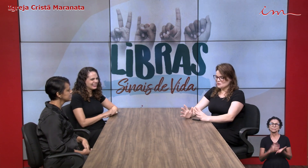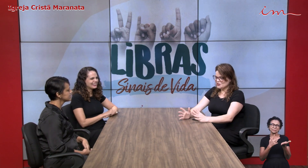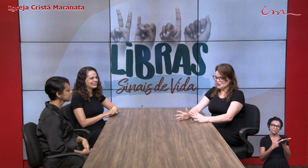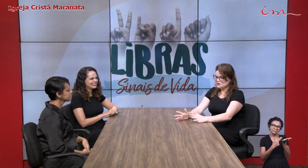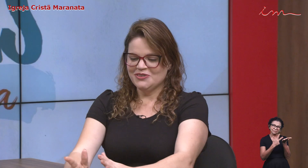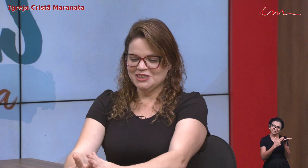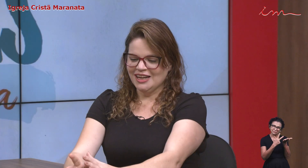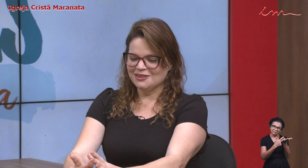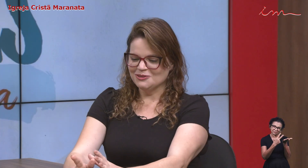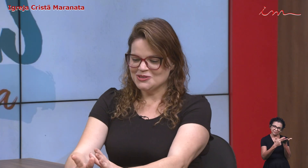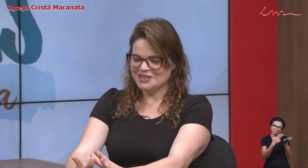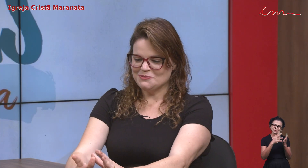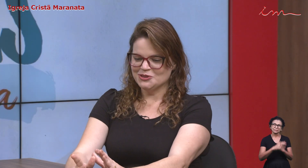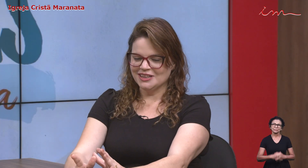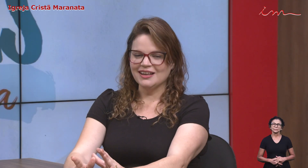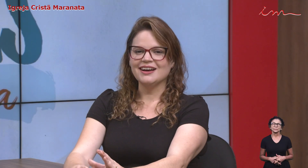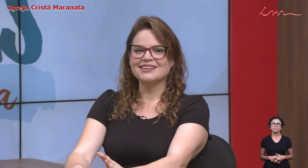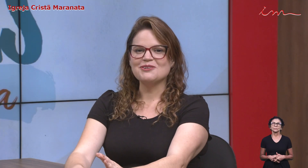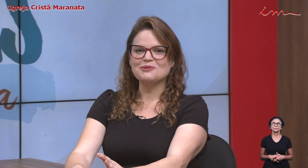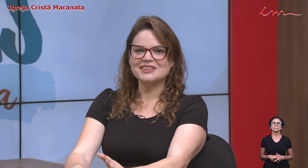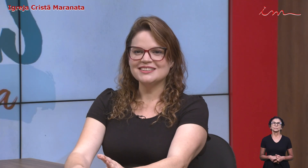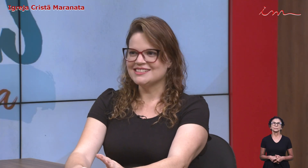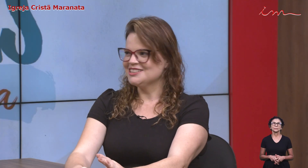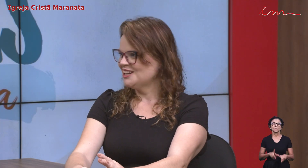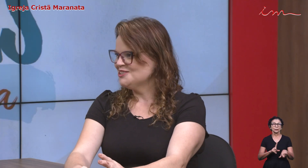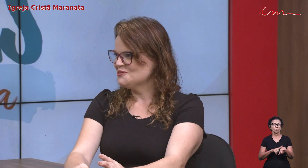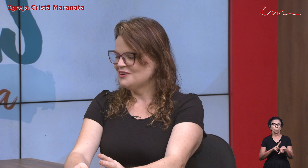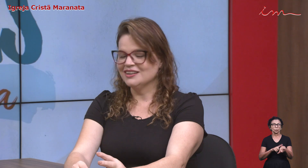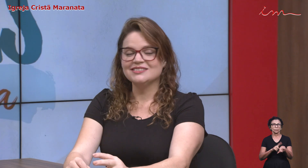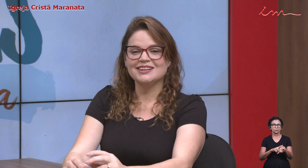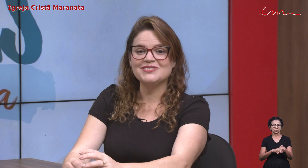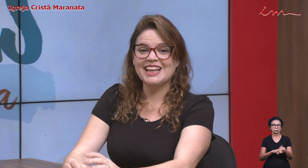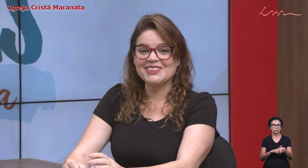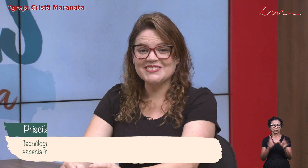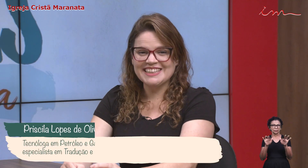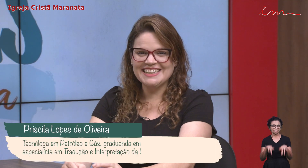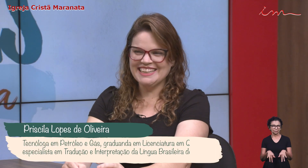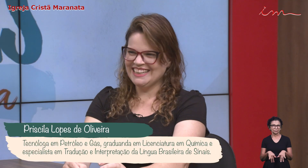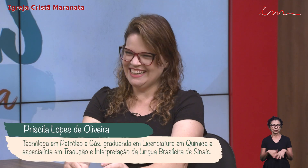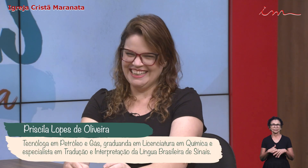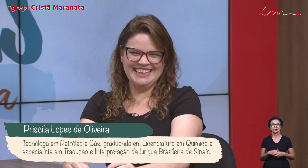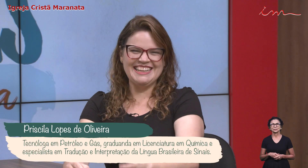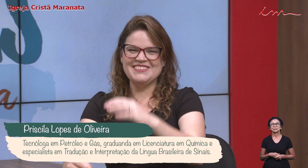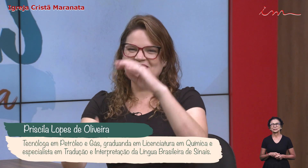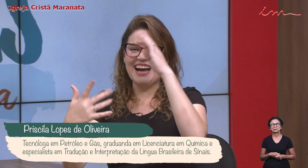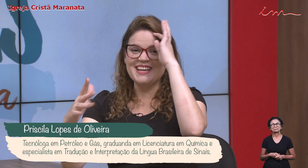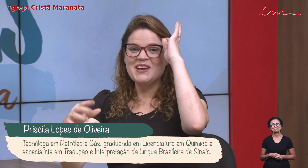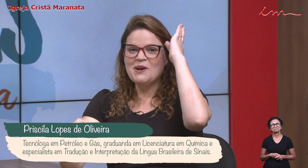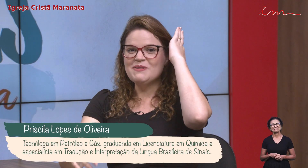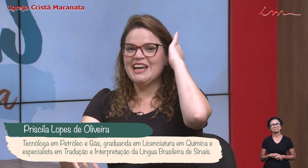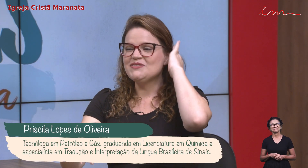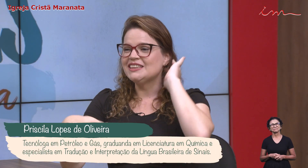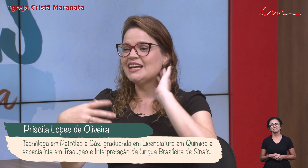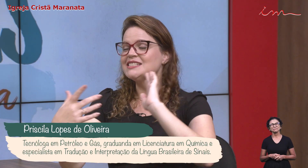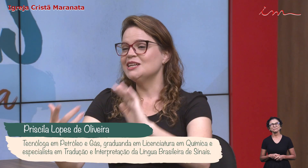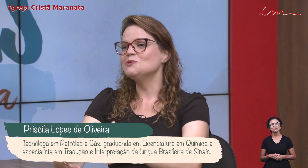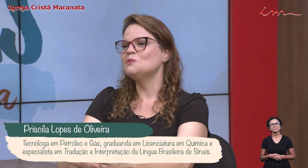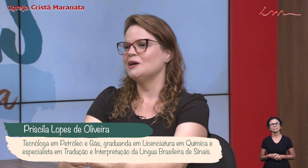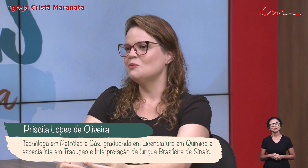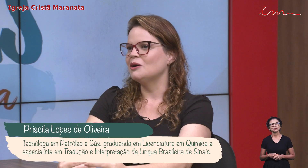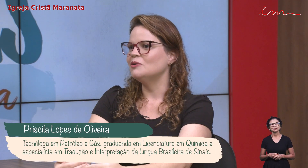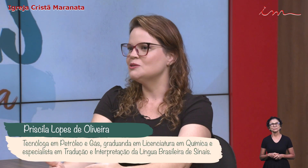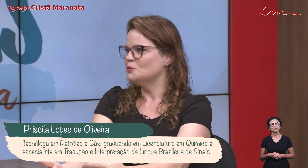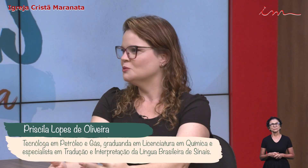assim, só pra gente fechar, que o nosso tempo já tá encurtando, se deixar a gente fala a vida toda Esse aqui. assunto vai. E vai. Porque a gente vai